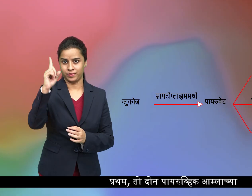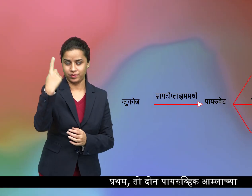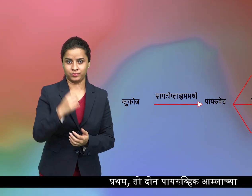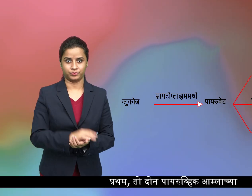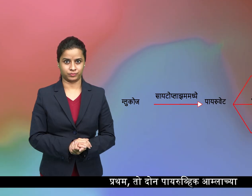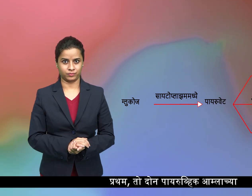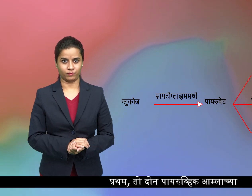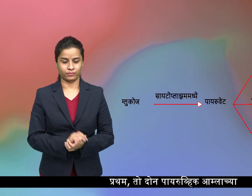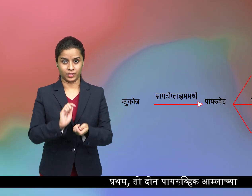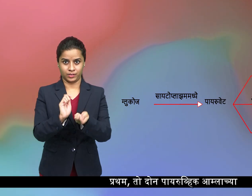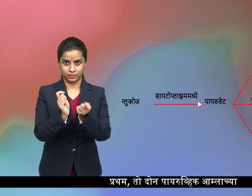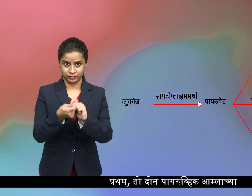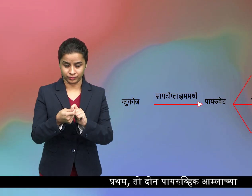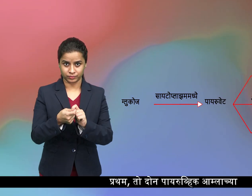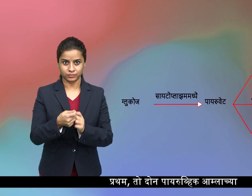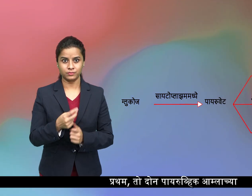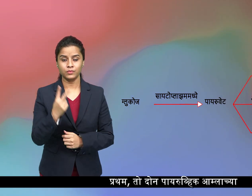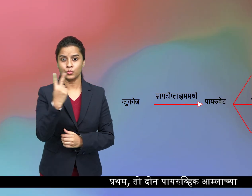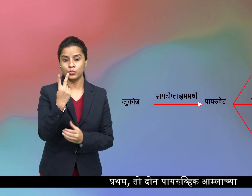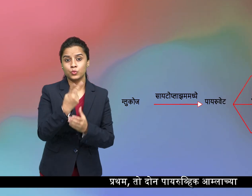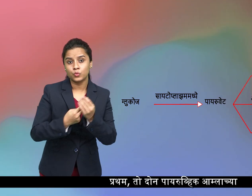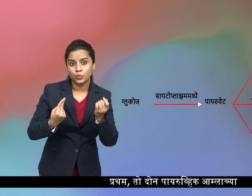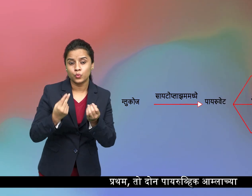प्रथम तो 2 पायरुव्हिक आम्लांचा